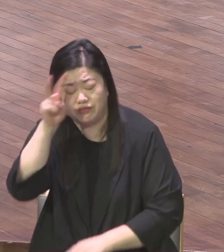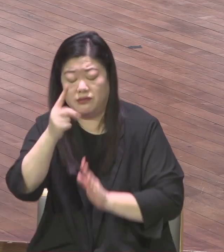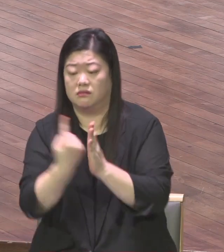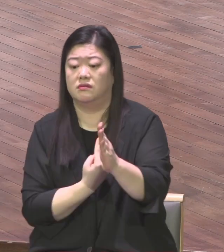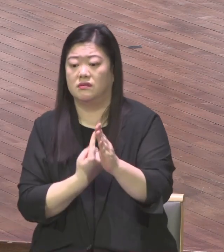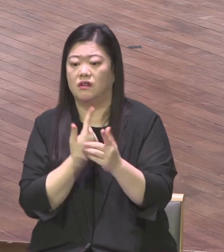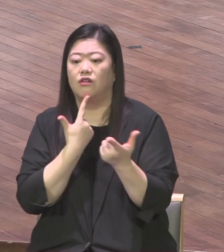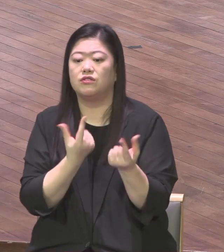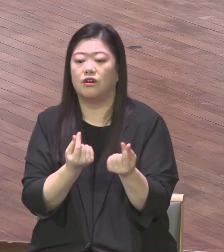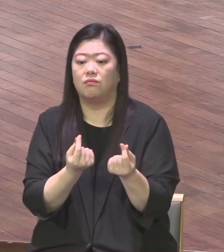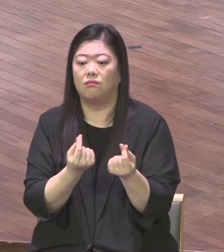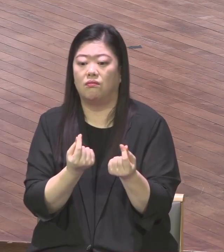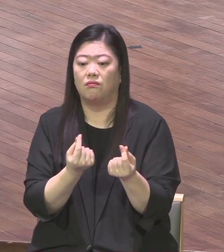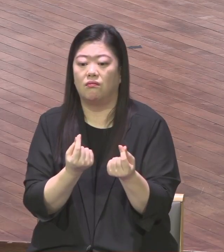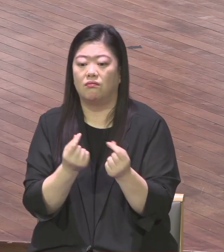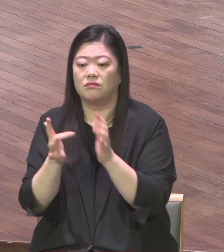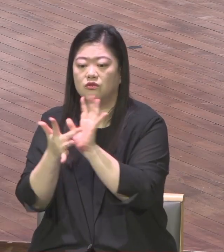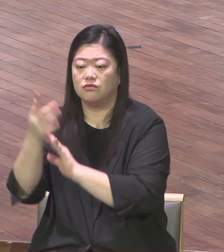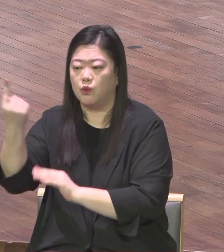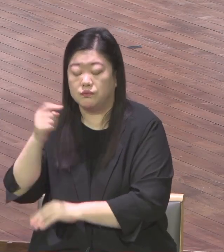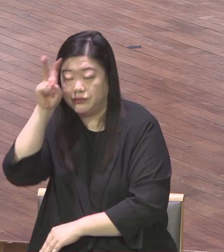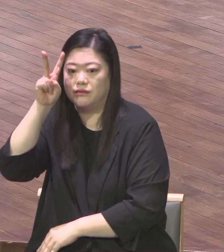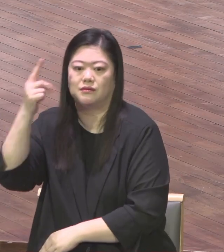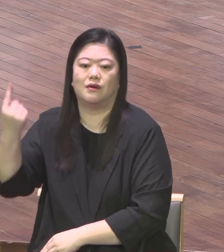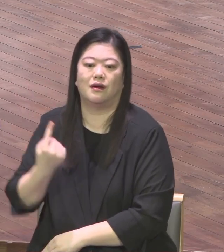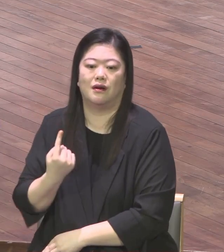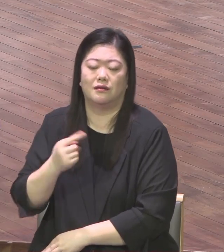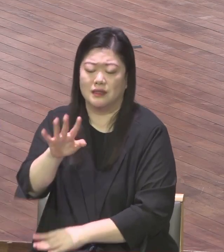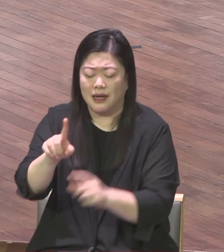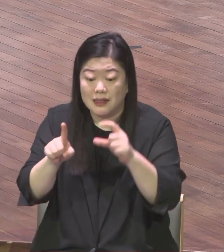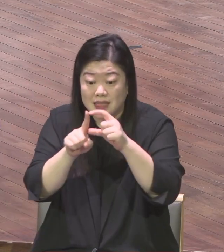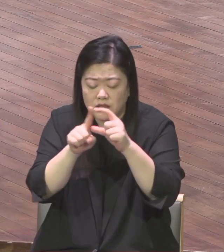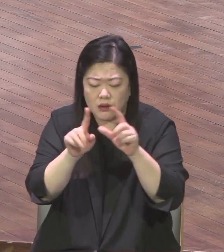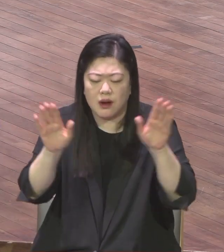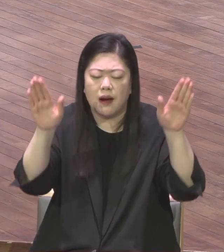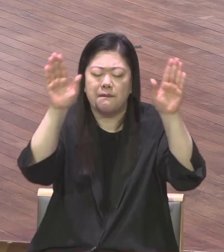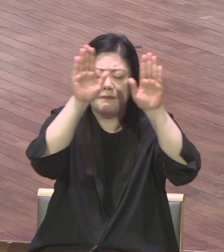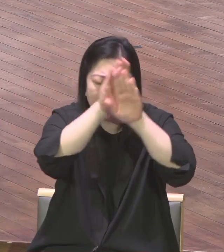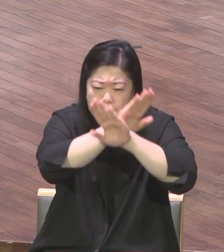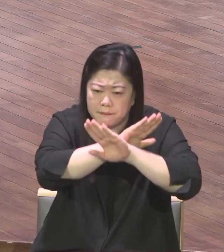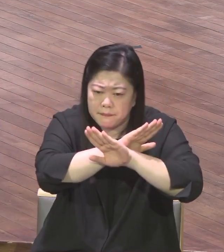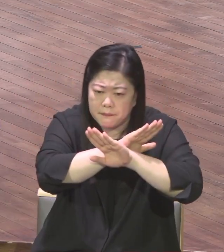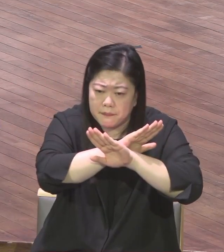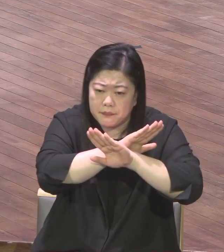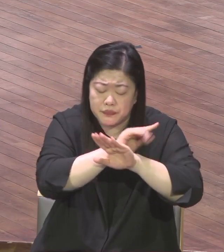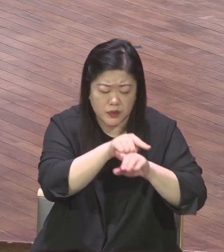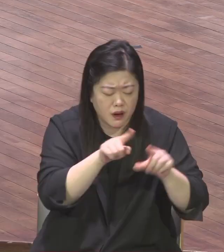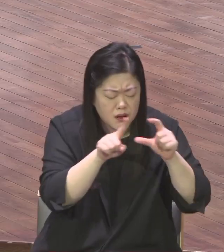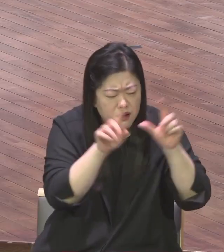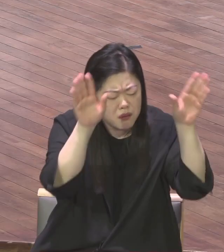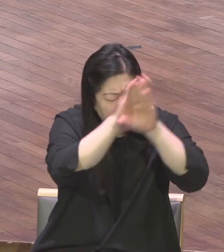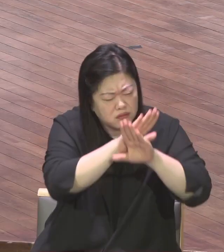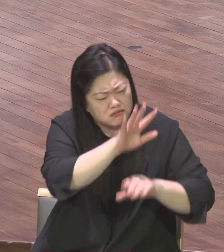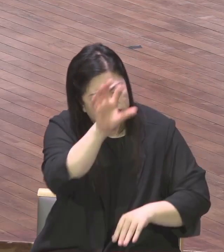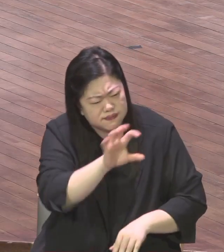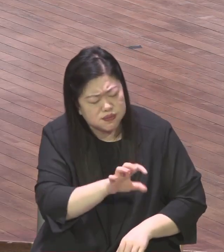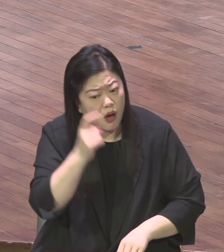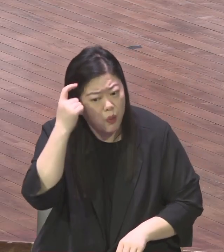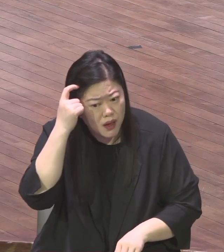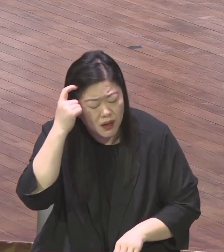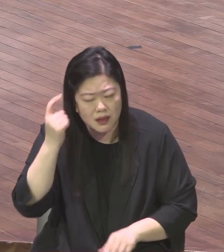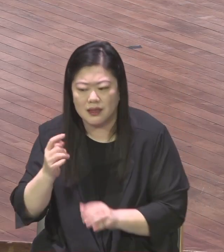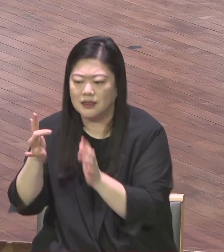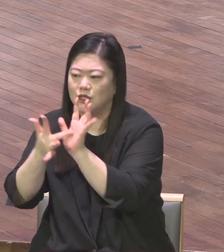첫째는 밤이다라는 의미죠. 밤이라는 의미를 주듯이요 이 재림 때가 가까워지면 시대가 더